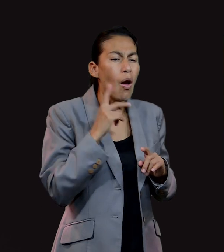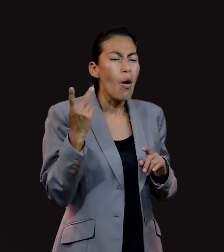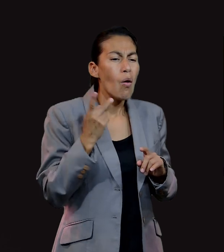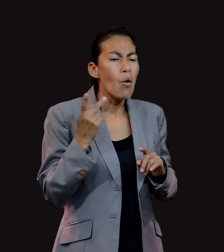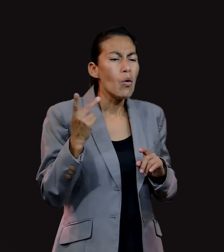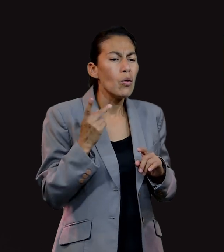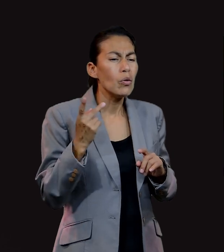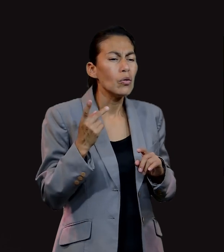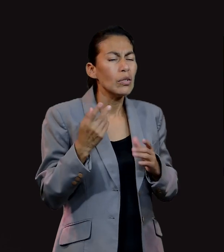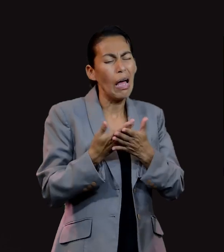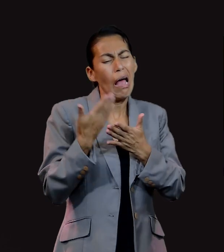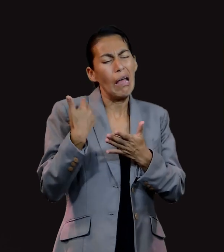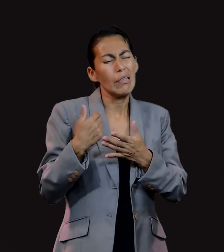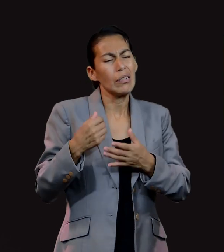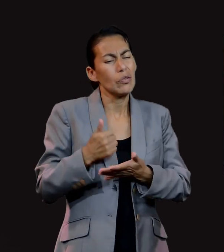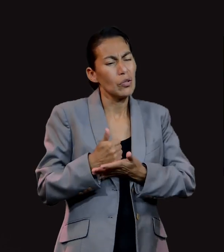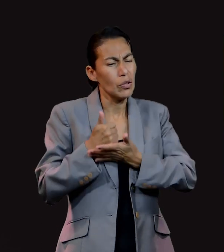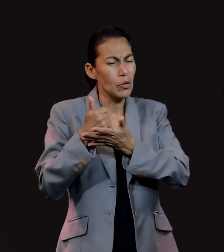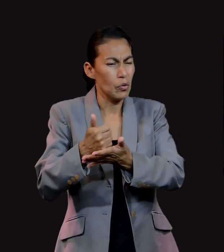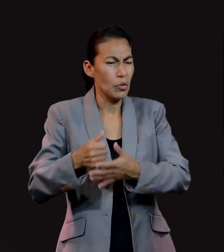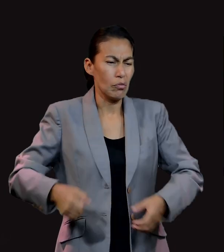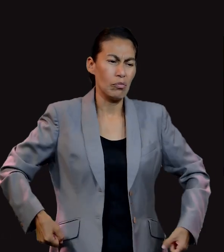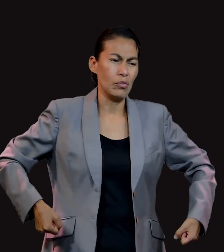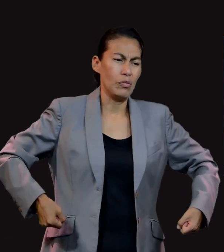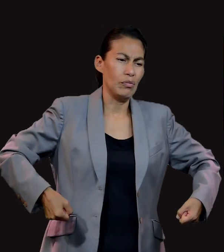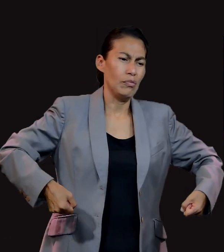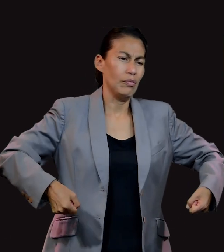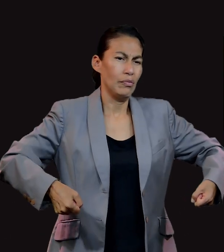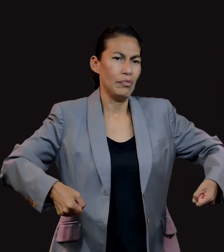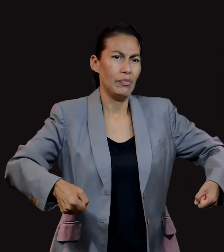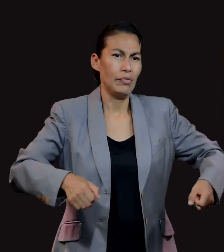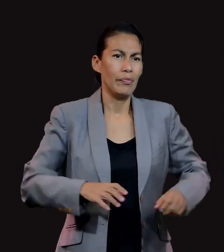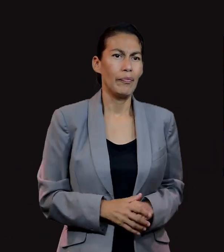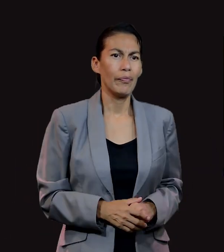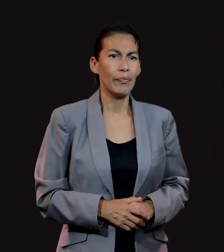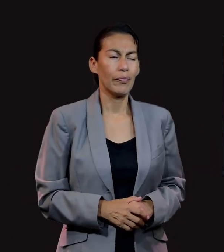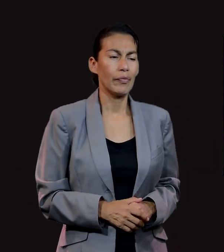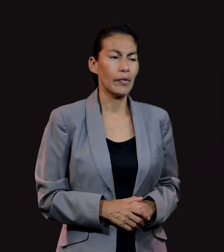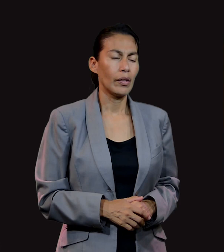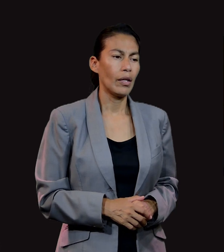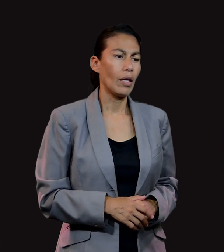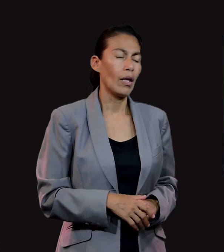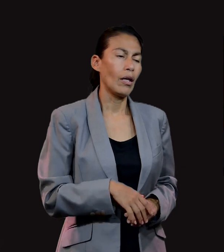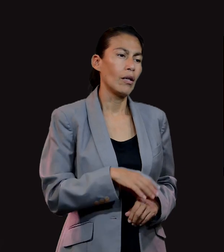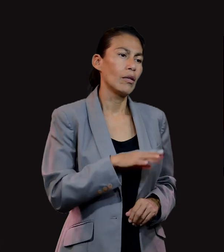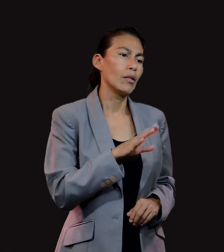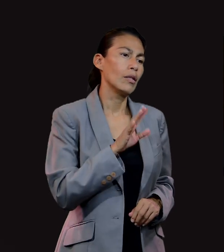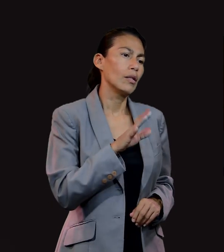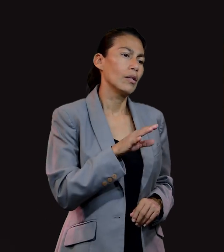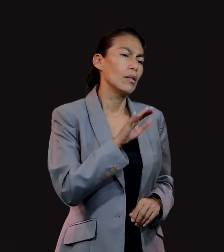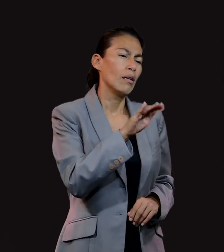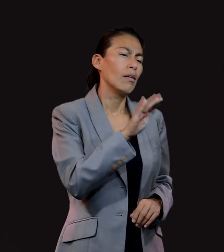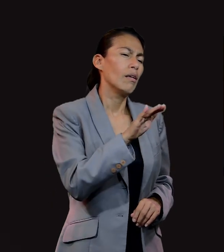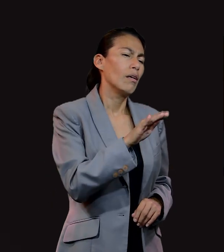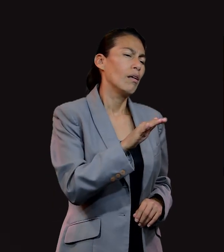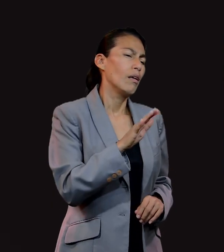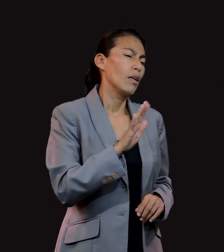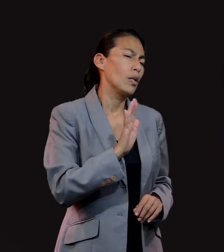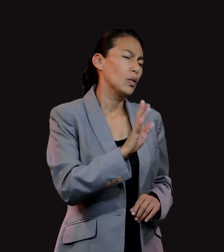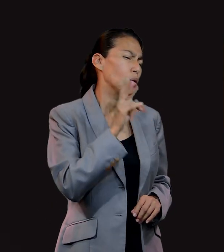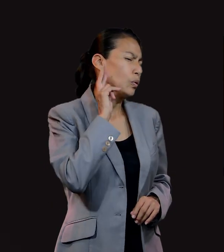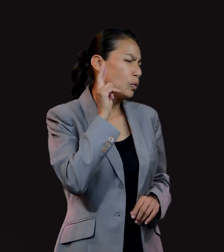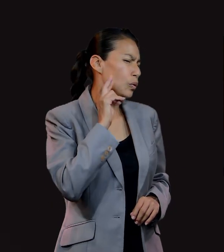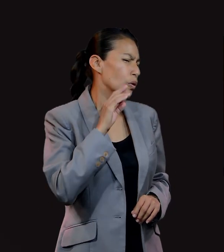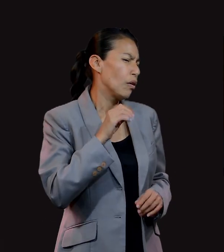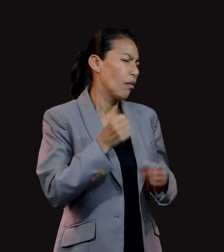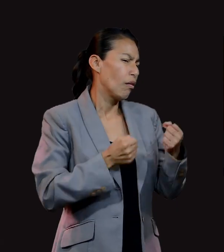señora que venía íbamos en el mismo avión y dice ¿qué le pasa? yo le ayudé con las maletas en algunos momentos y entonces dice le